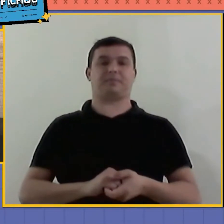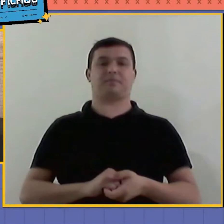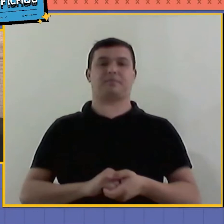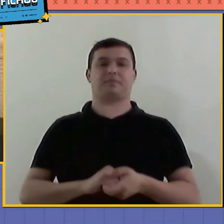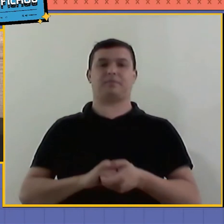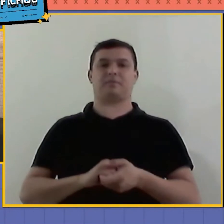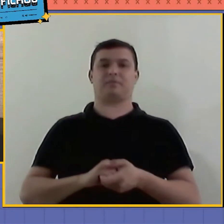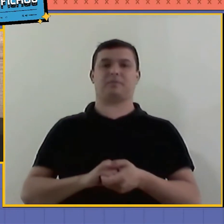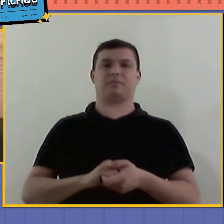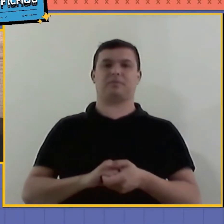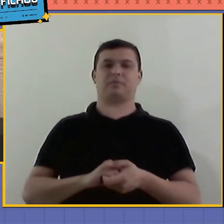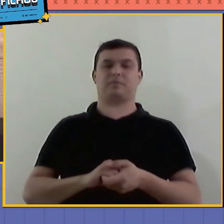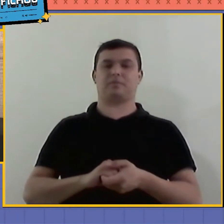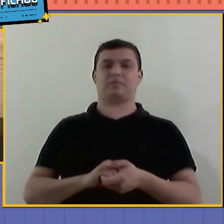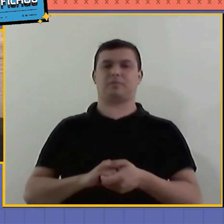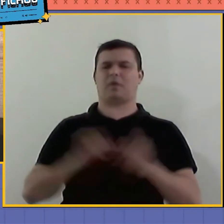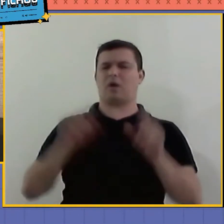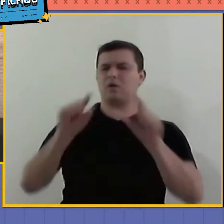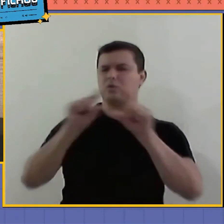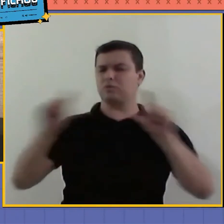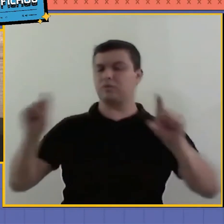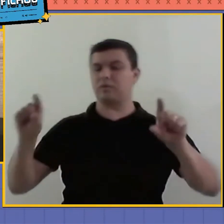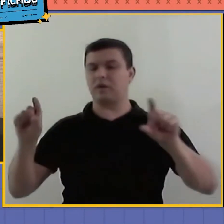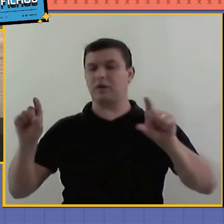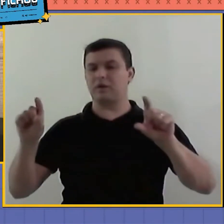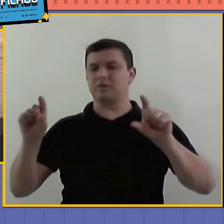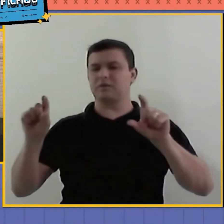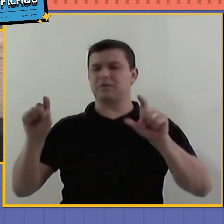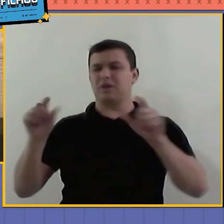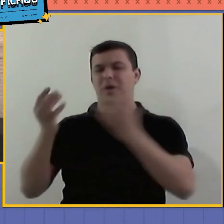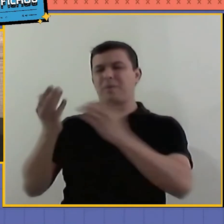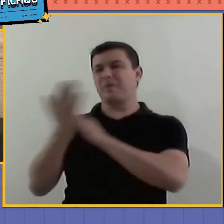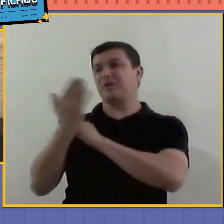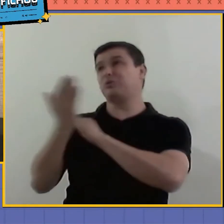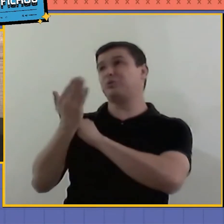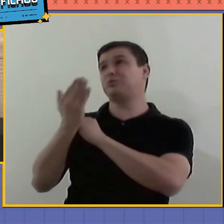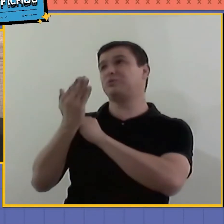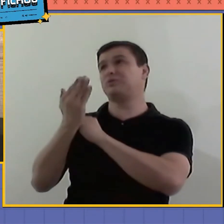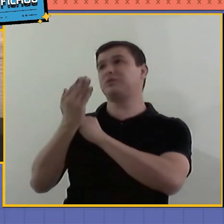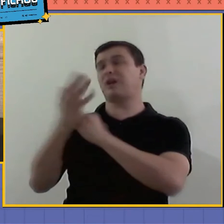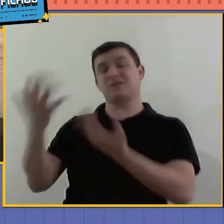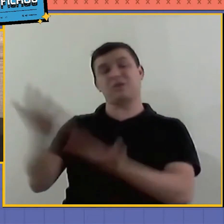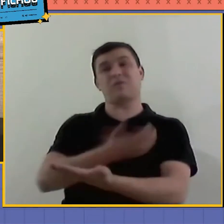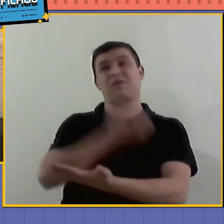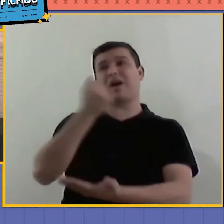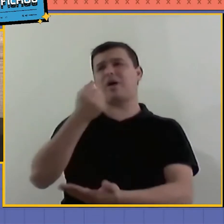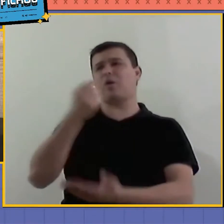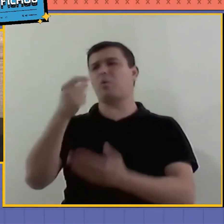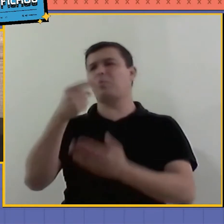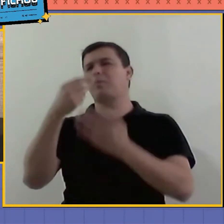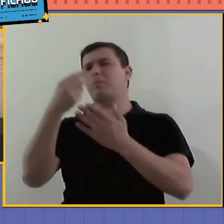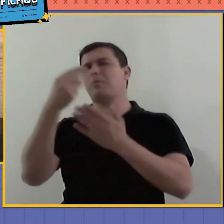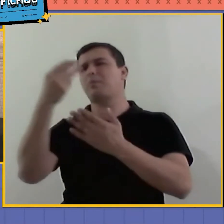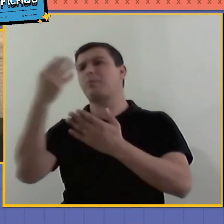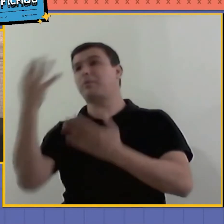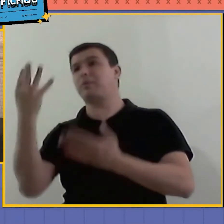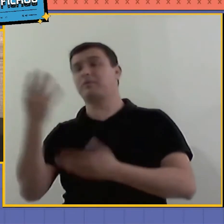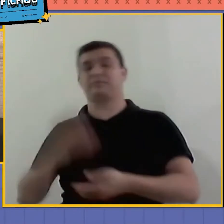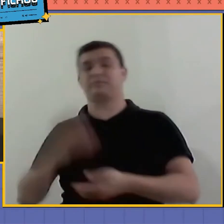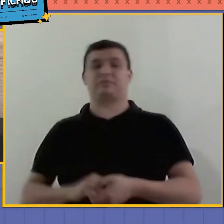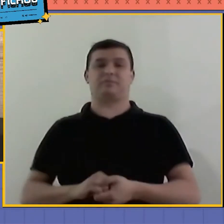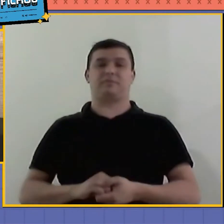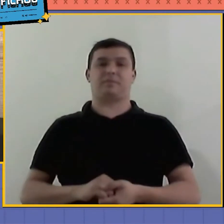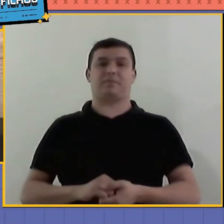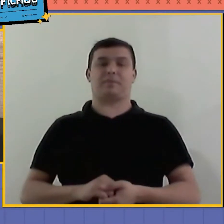frase que ele falava se eu me ajuda a salvar mais um nós temos esse sentimento né certa vez Amado entrou no meu escritório um